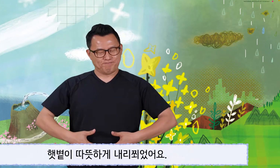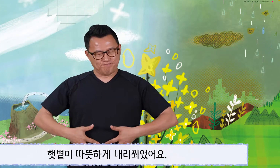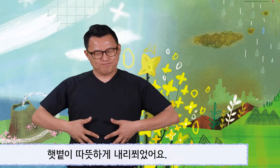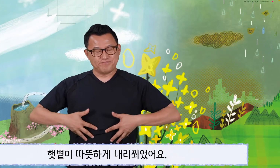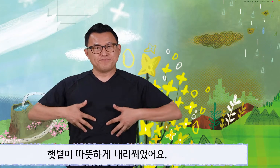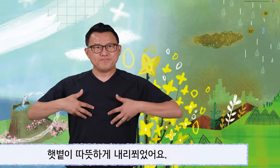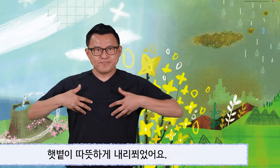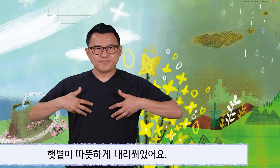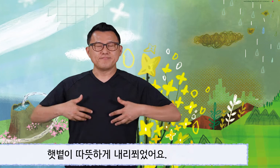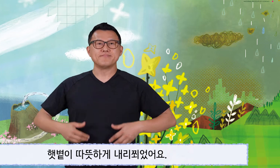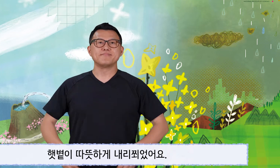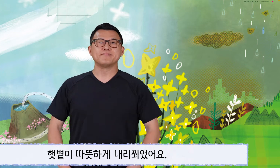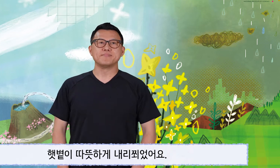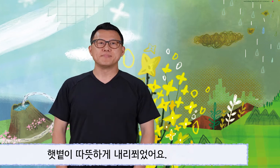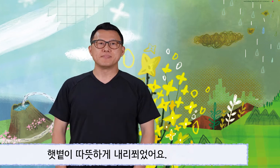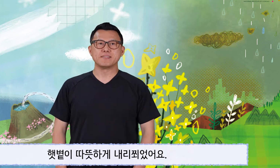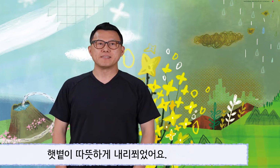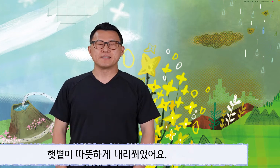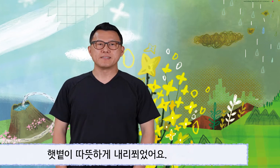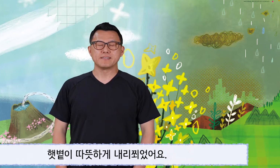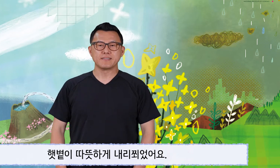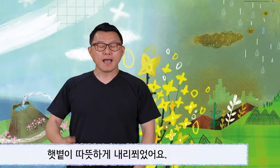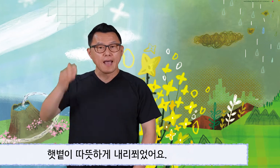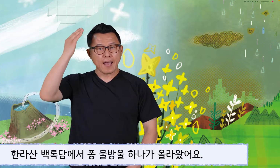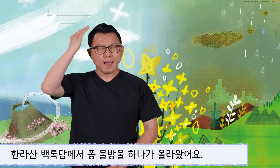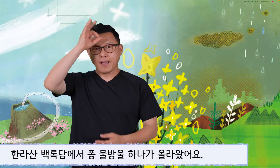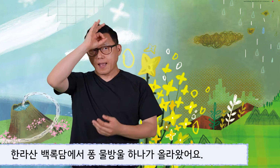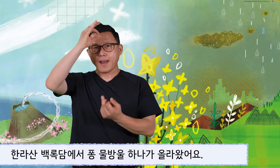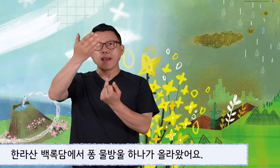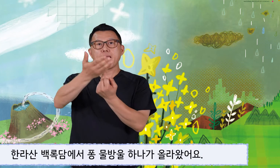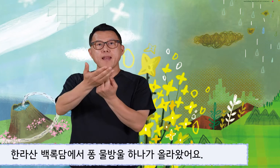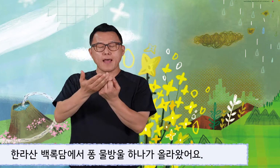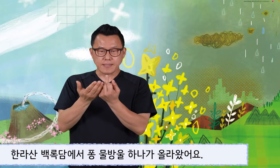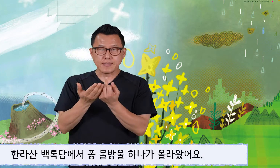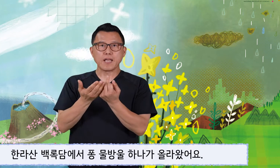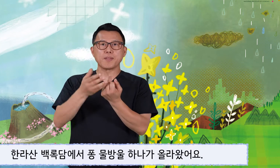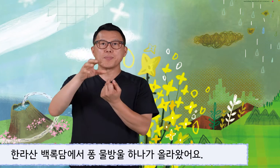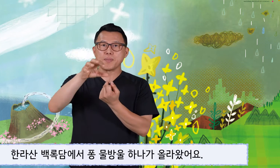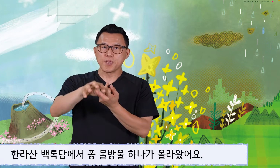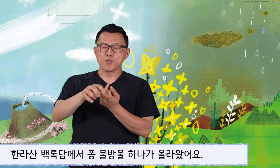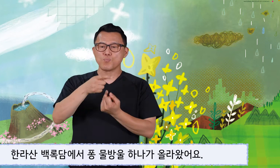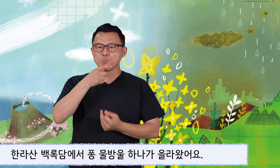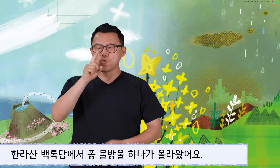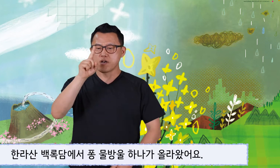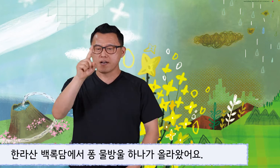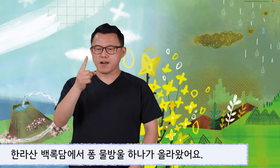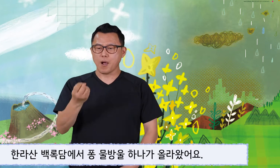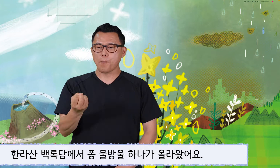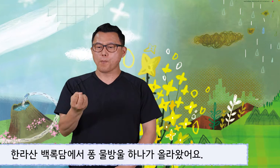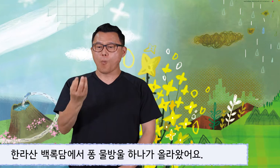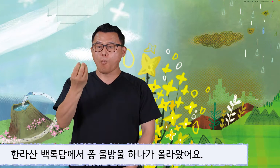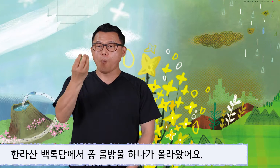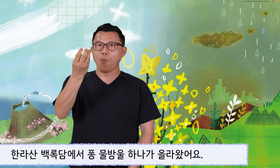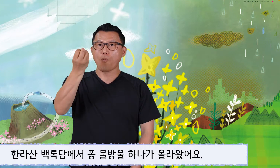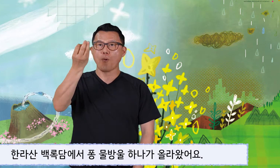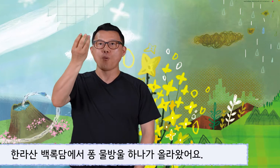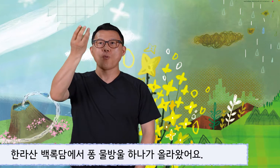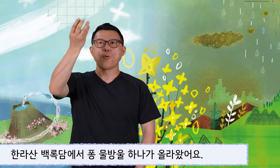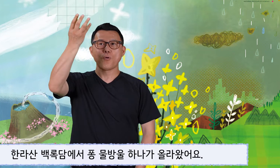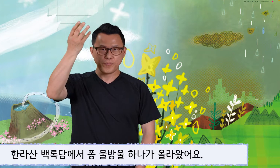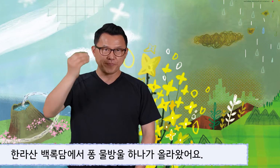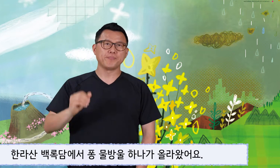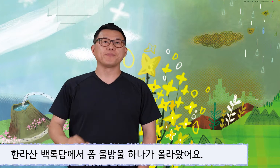햇볕이 따뜻하게 내리쬐었어요. 한라산 백록담에서 홍 물방울